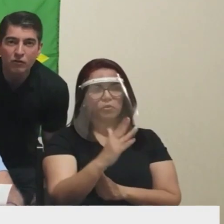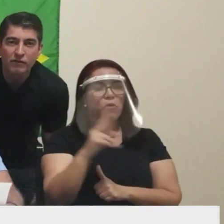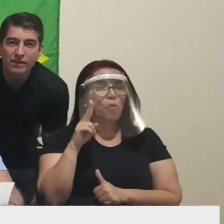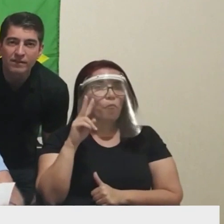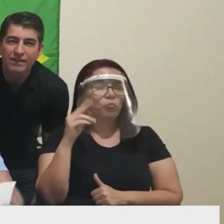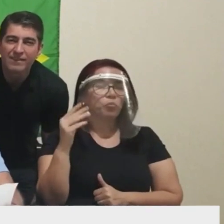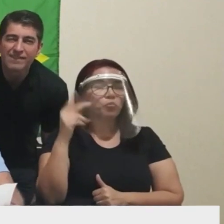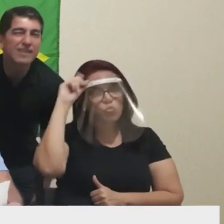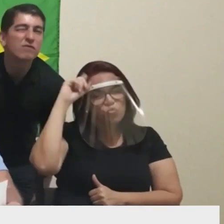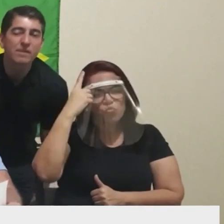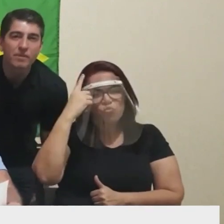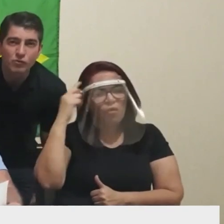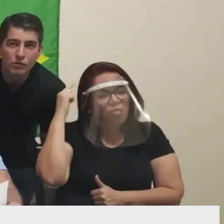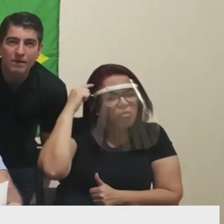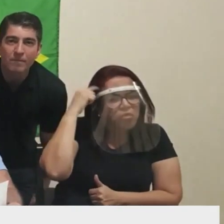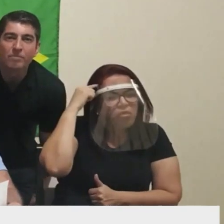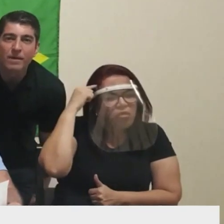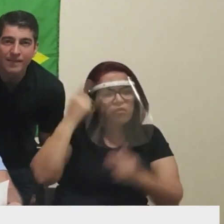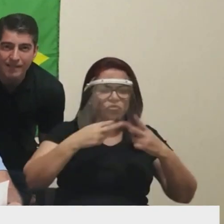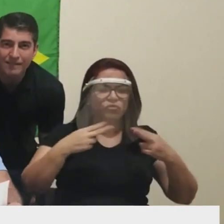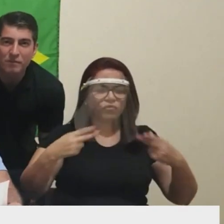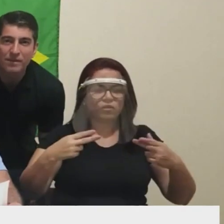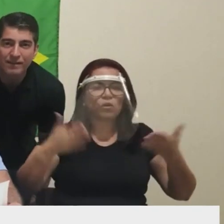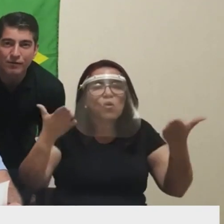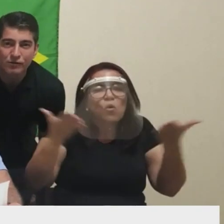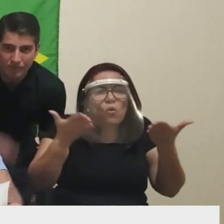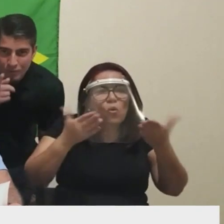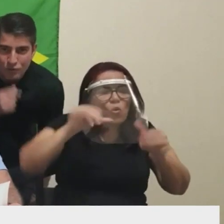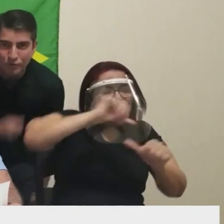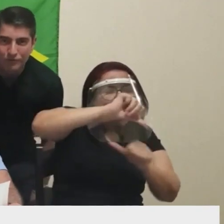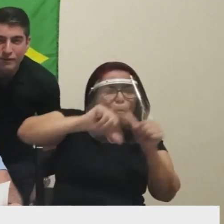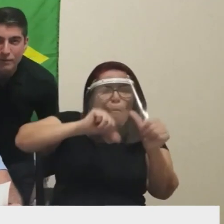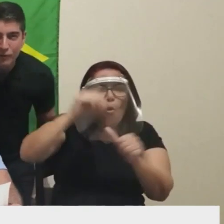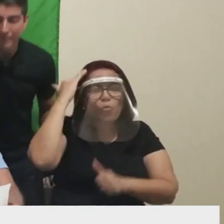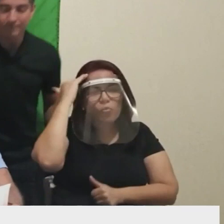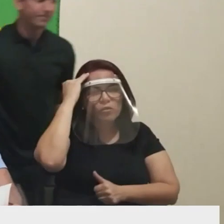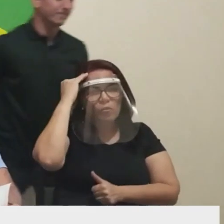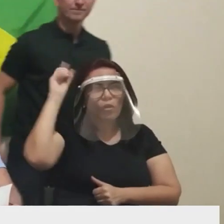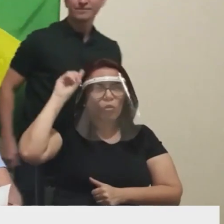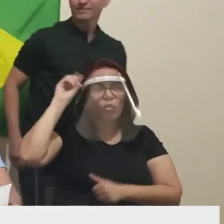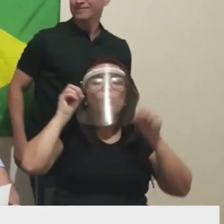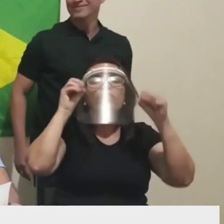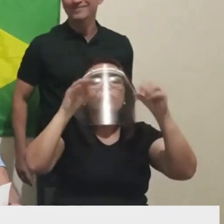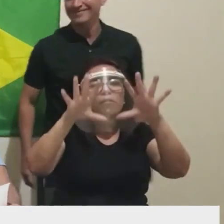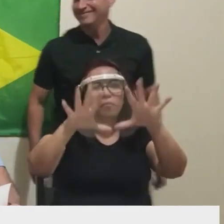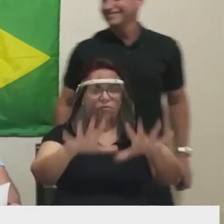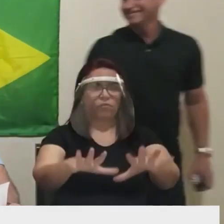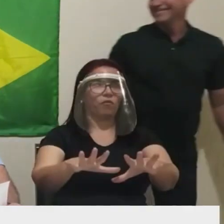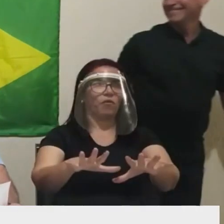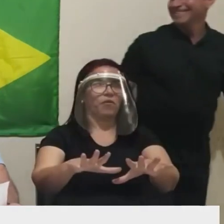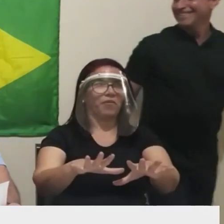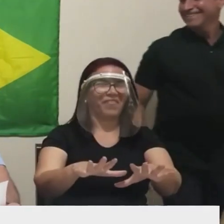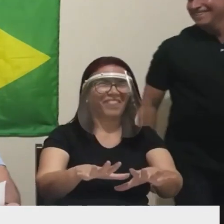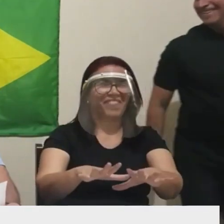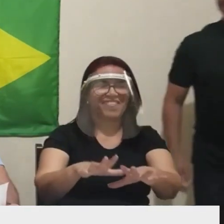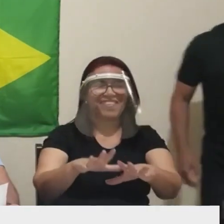queria te fazer um convite. Esquece o que você pensou. Pense na nação e pense em Deus. Vamos juntos. Deus abençoe. Vai dar certo. Deus